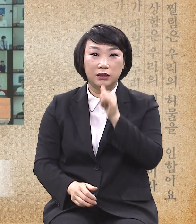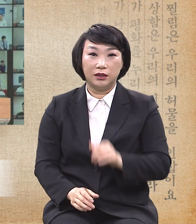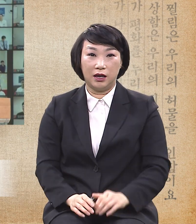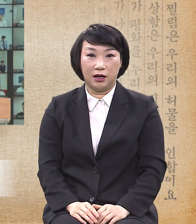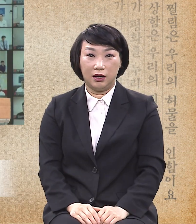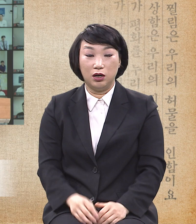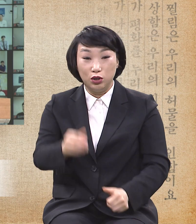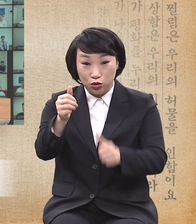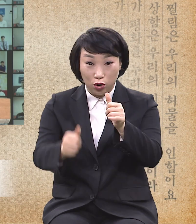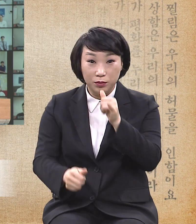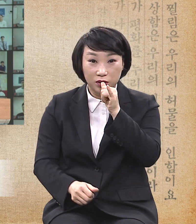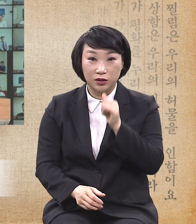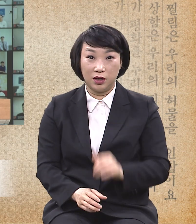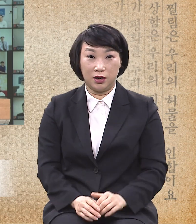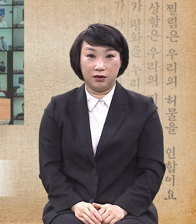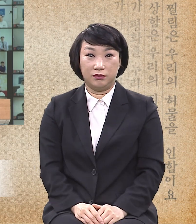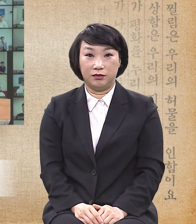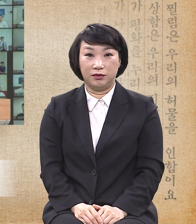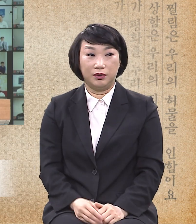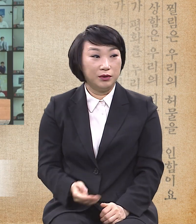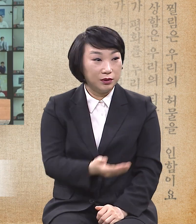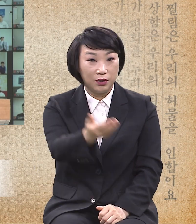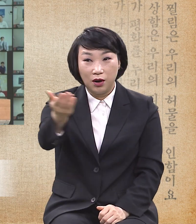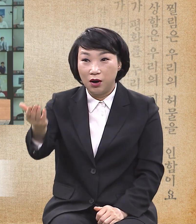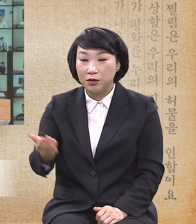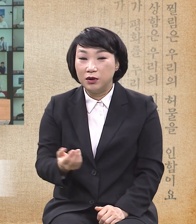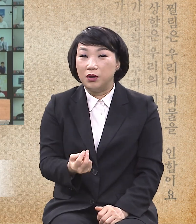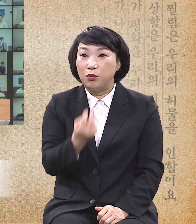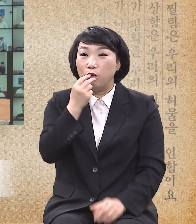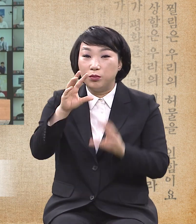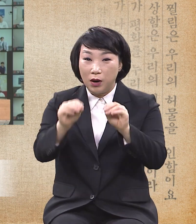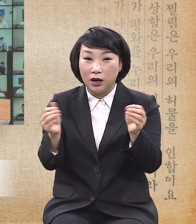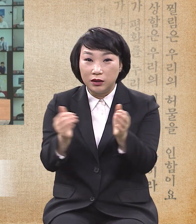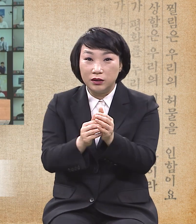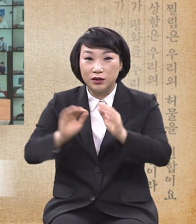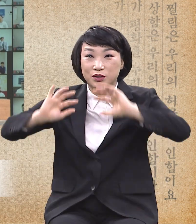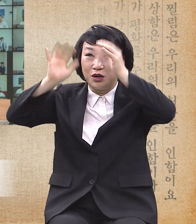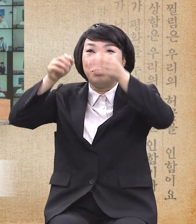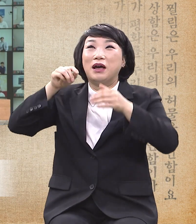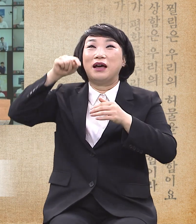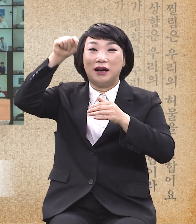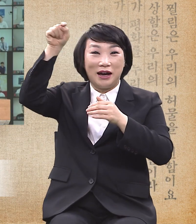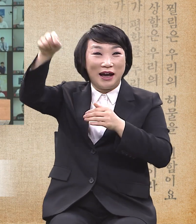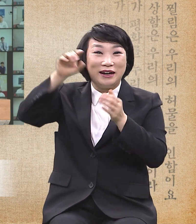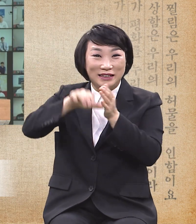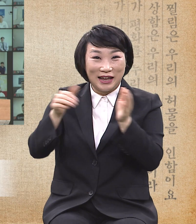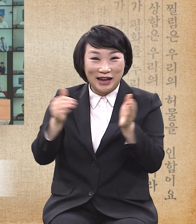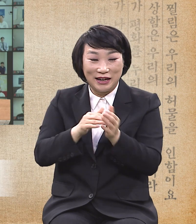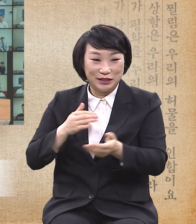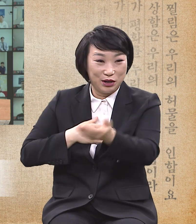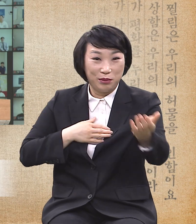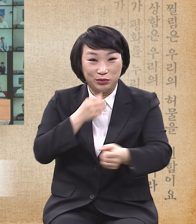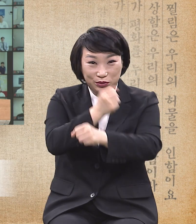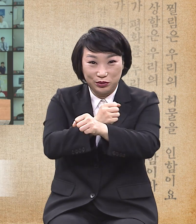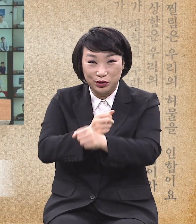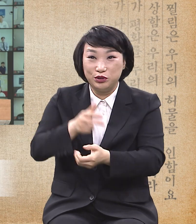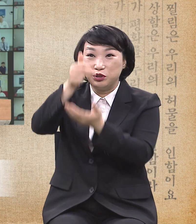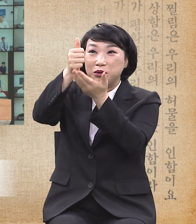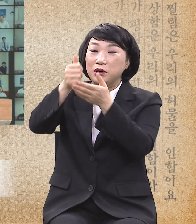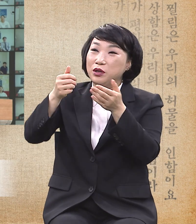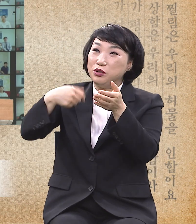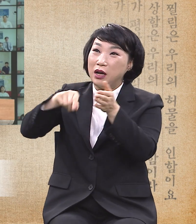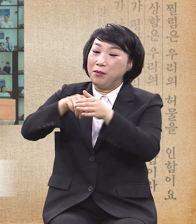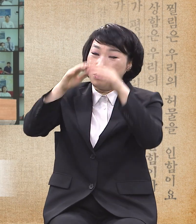것입니다. 시험할 것입니다. 여러분은 목숨이 끝나 천국 갈 때까지 여러분이 수고해서 주를 위한